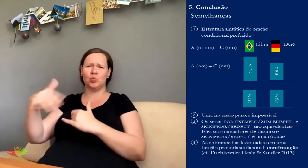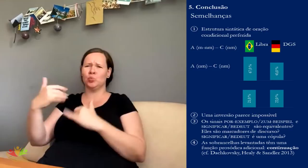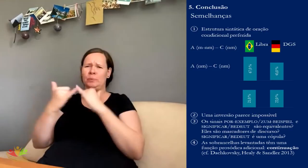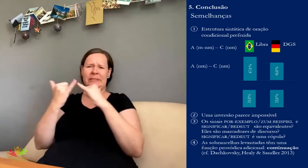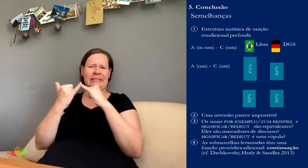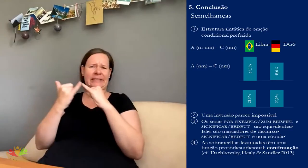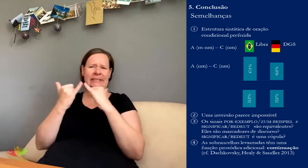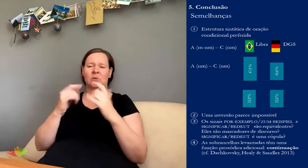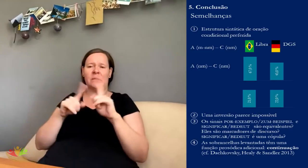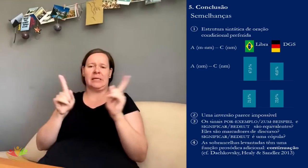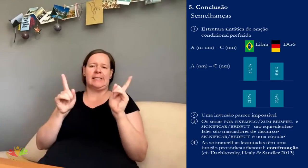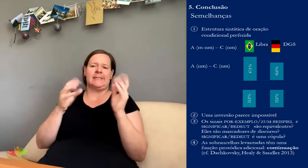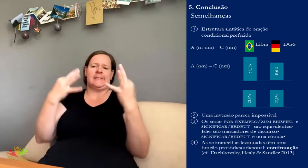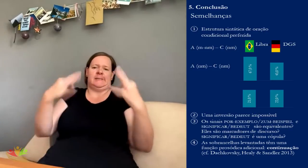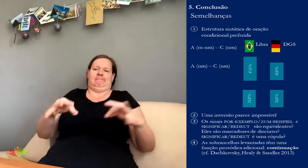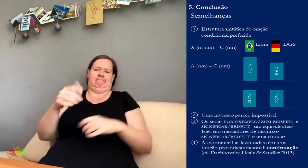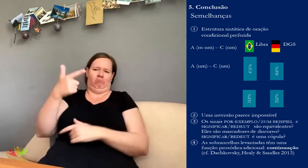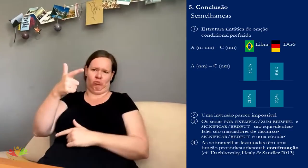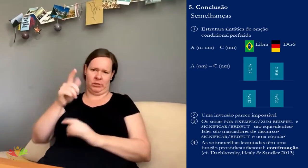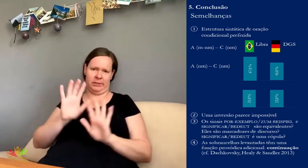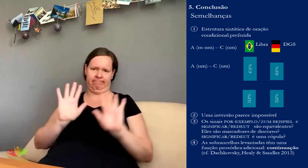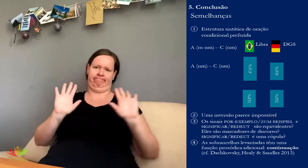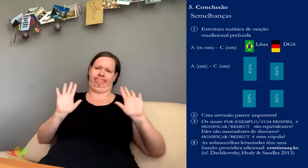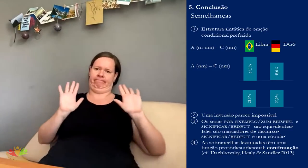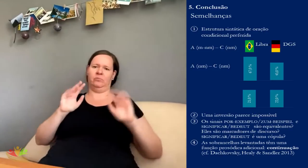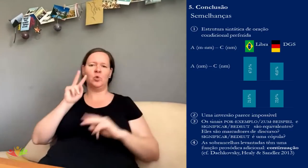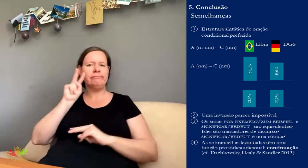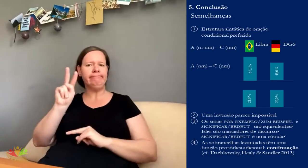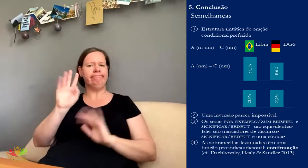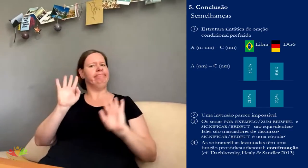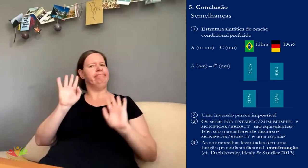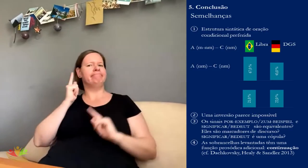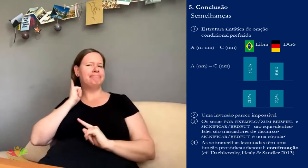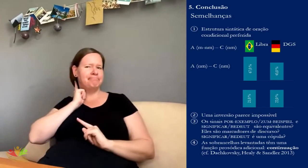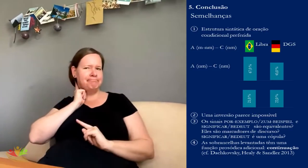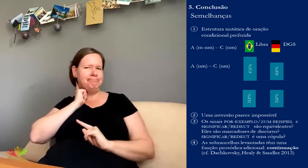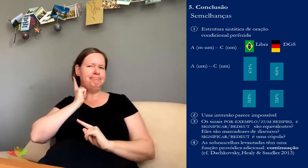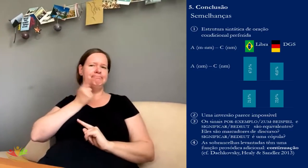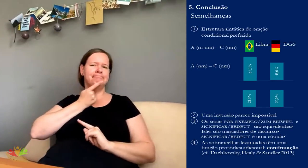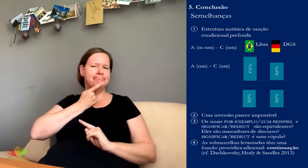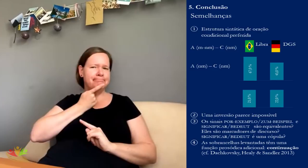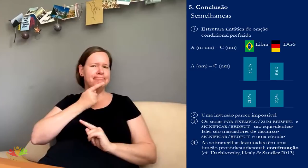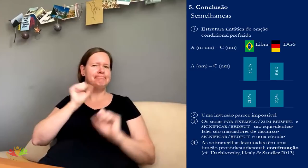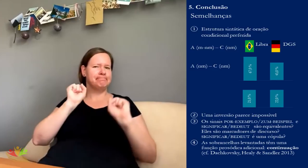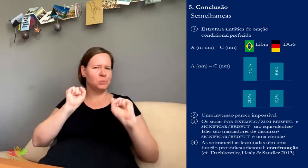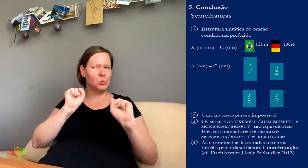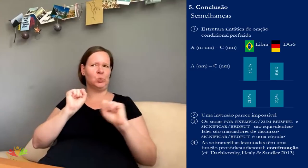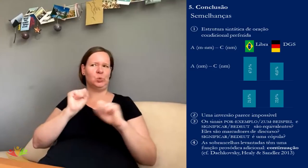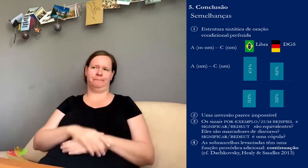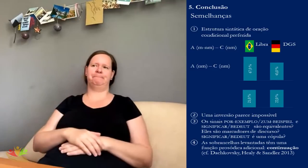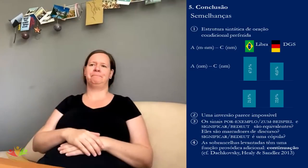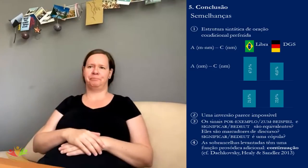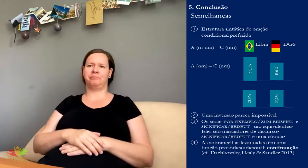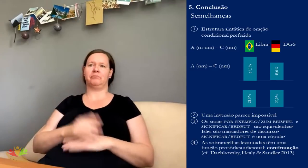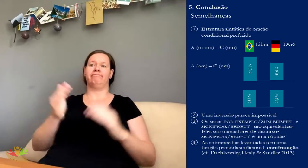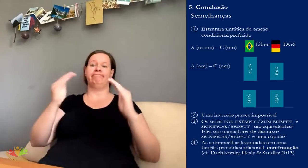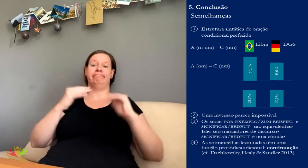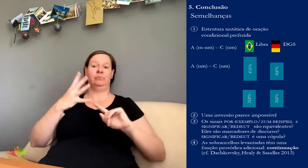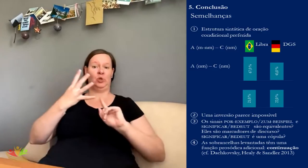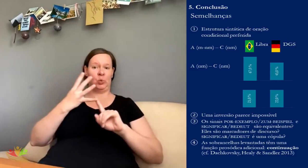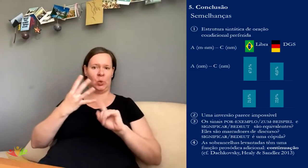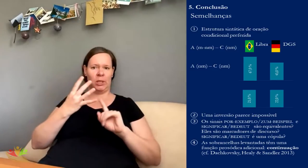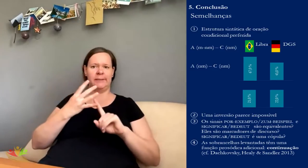parecem muito com construções de cópula também. Então, é por isso que a gente tem que ter muita cautela quando afirma, talvez, que esses sinais de, por